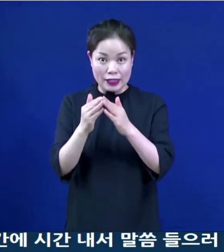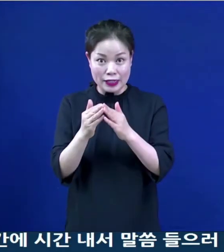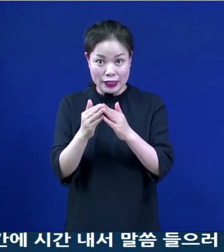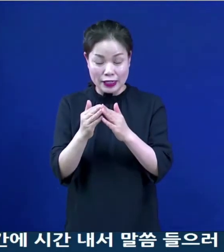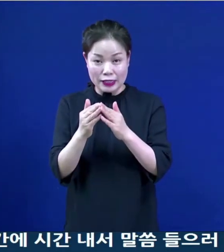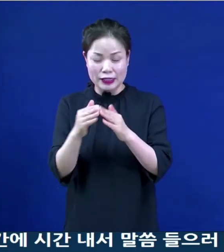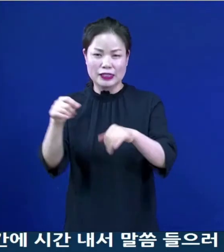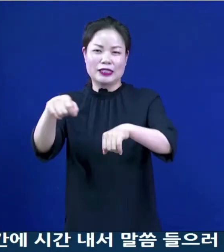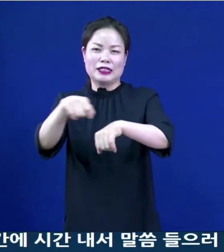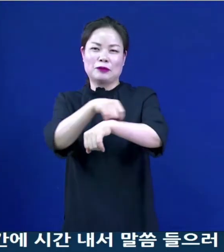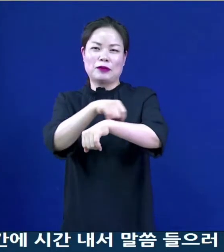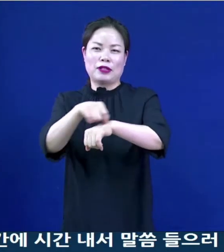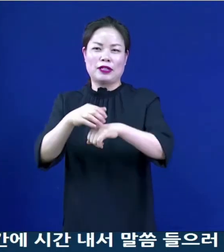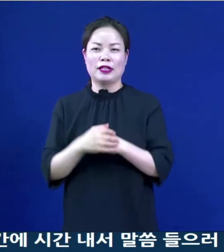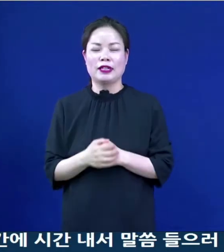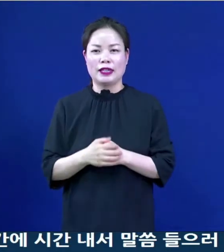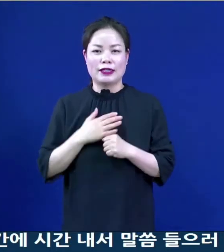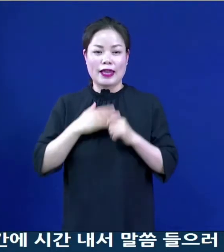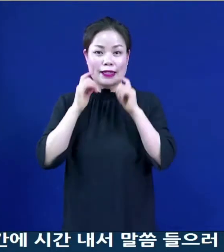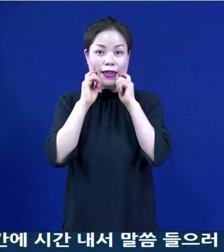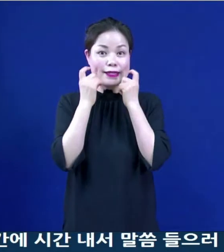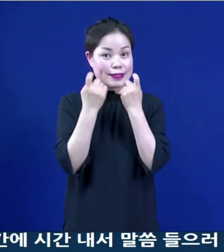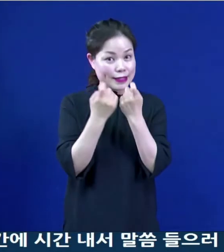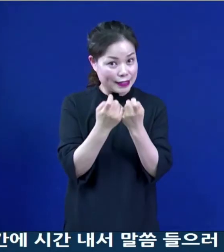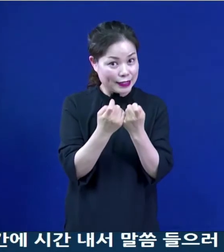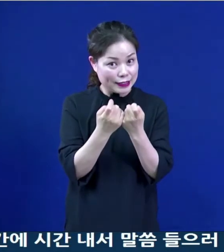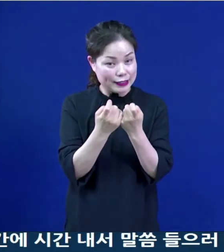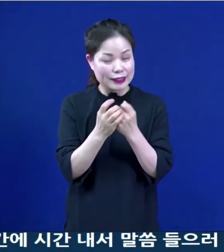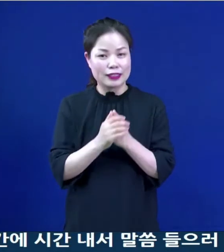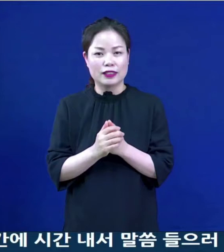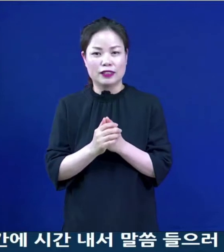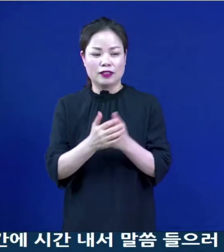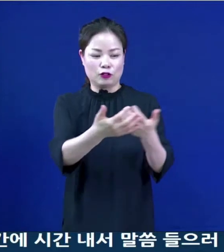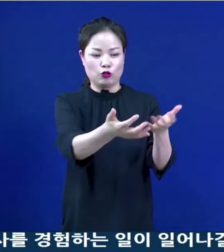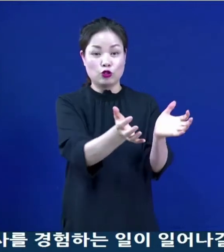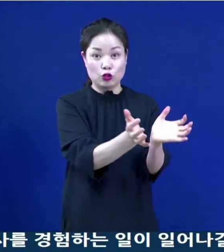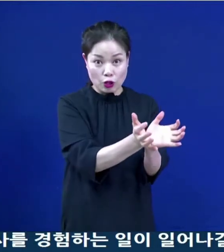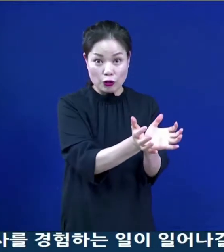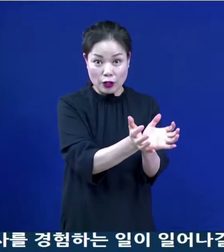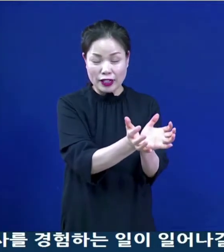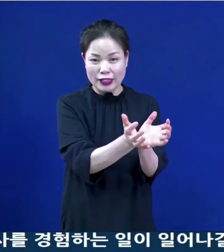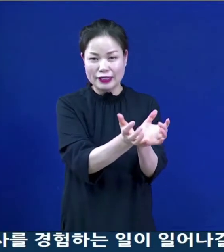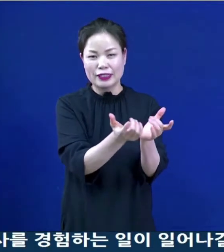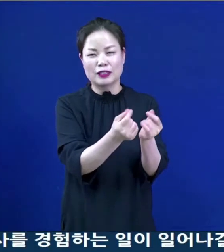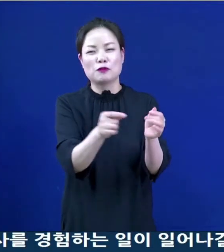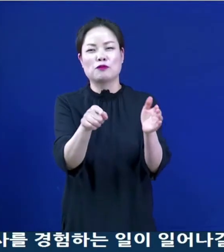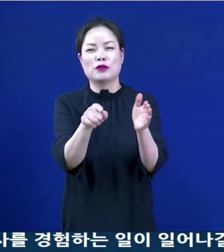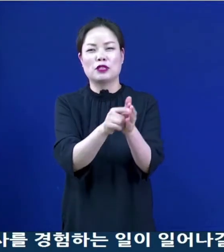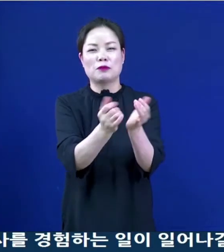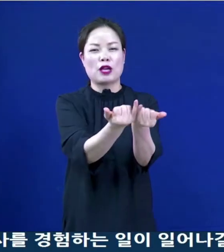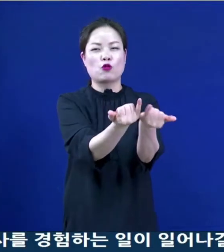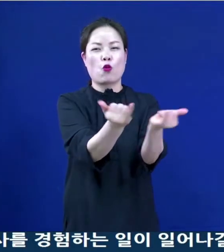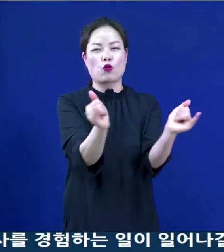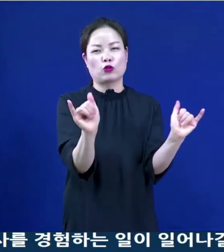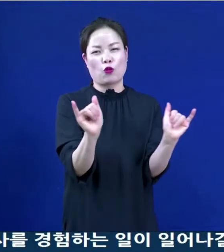위에 또 특별히 내 개인적인, 그리고 오늘 구루터기와 같은 이런 이제 믿음의